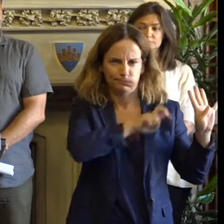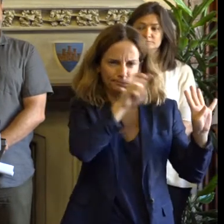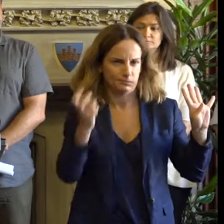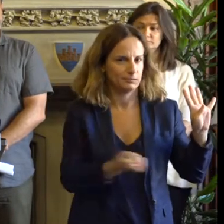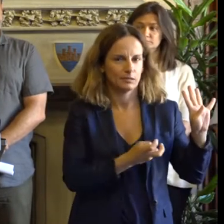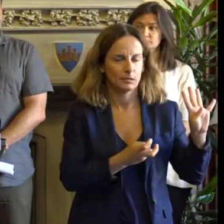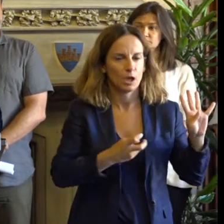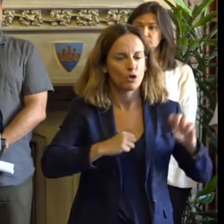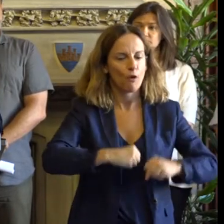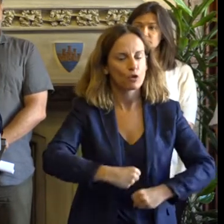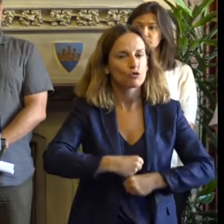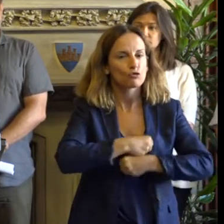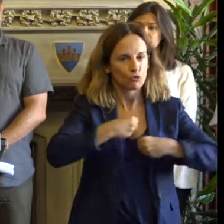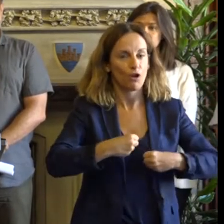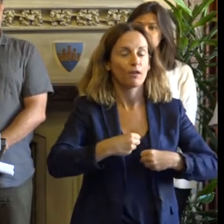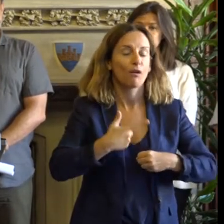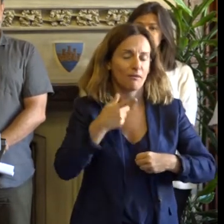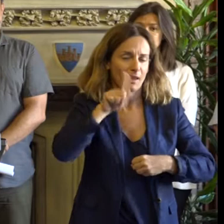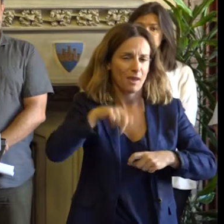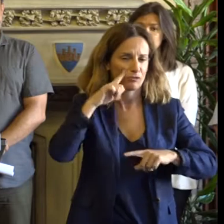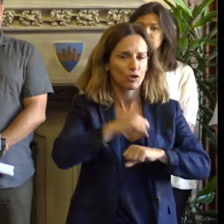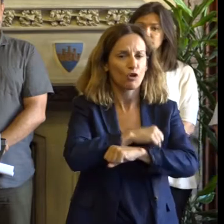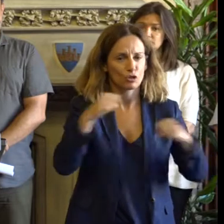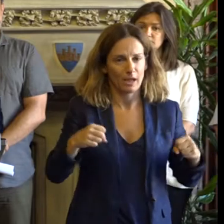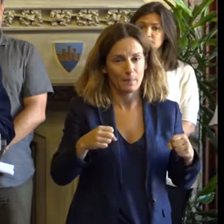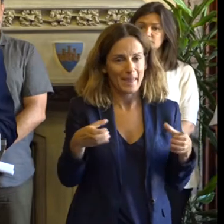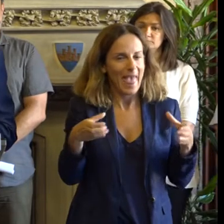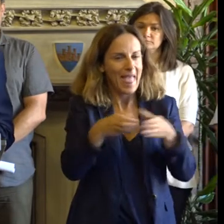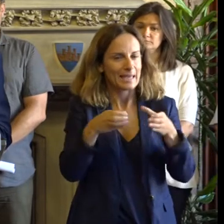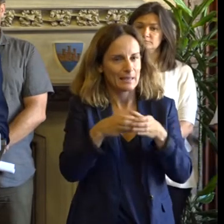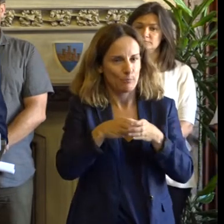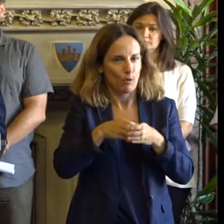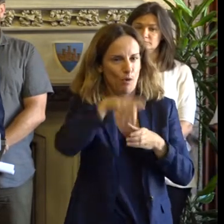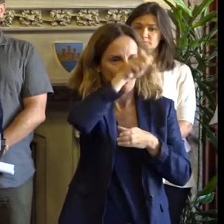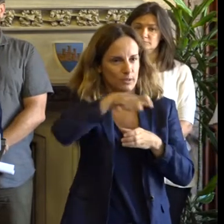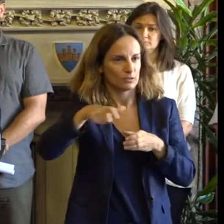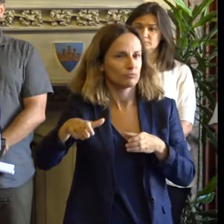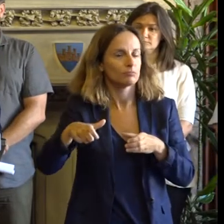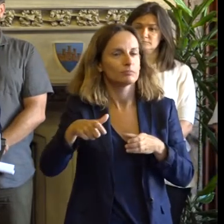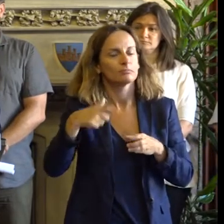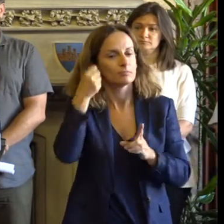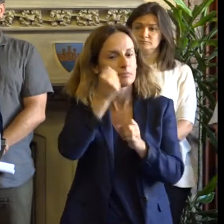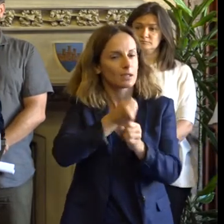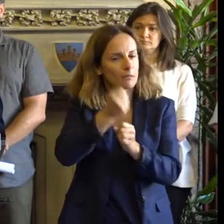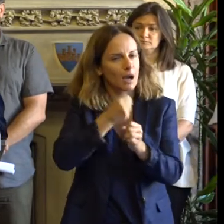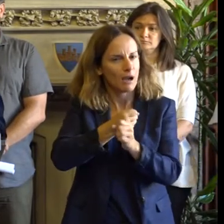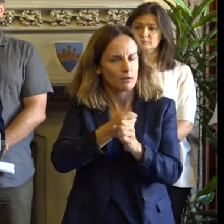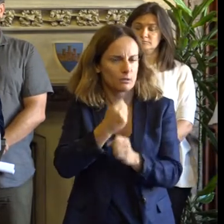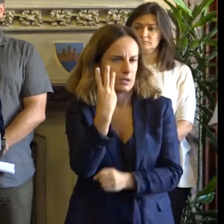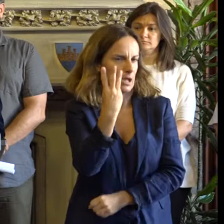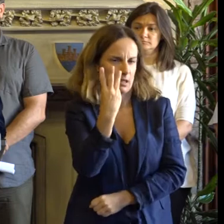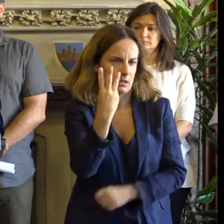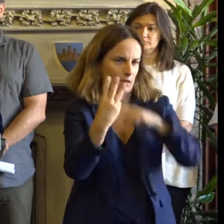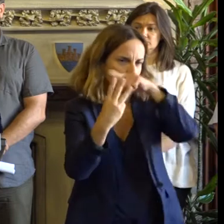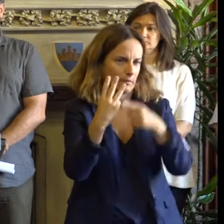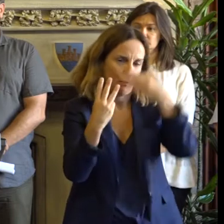que som un equip consolidat, no? I un equip, bàsicament, que fa feina entorn a tres eixos fonamentals. En primer